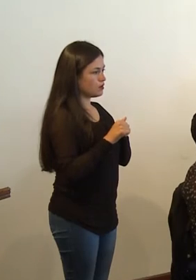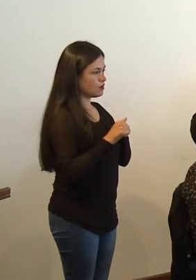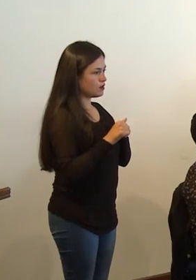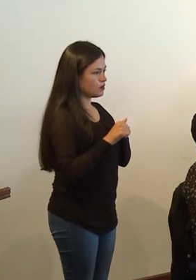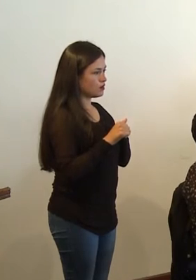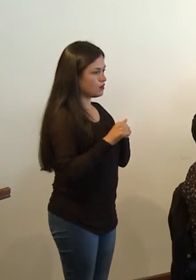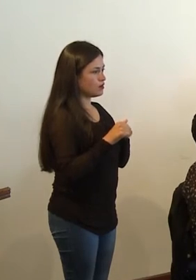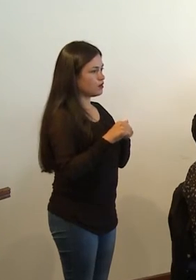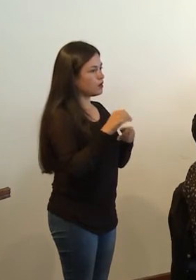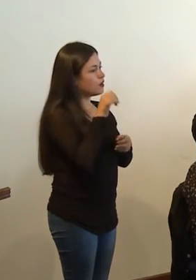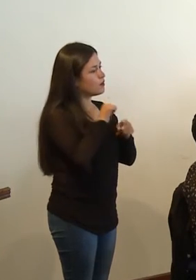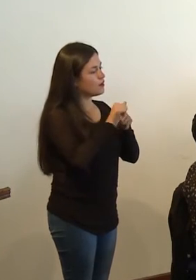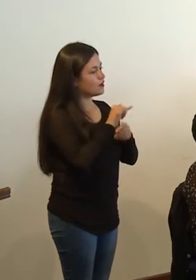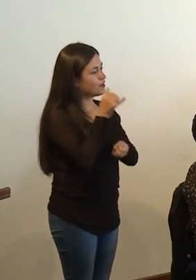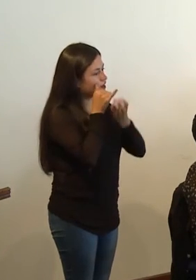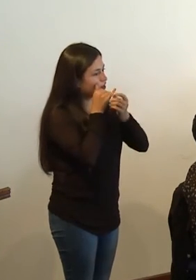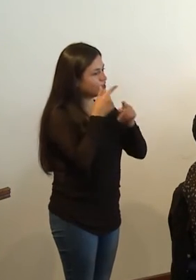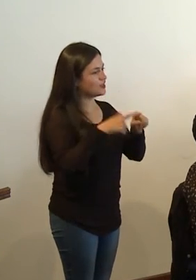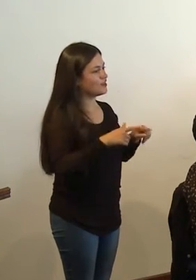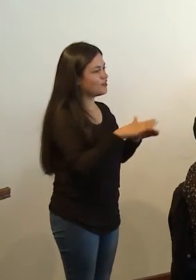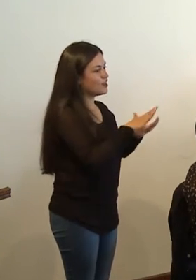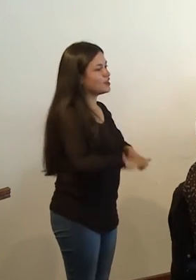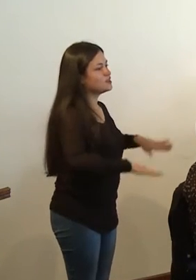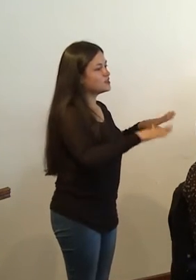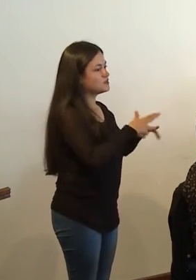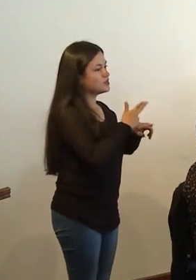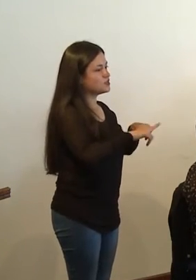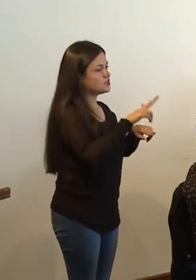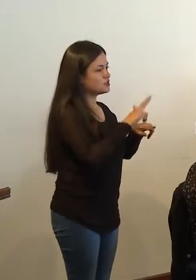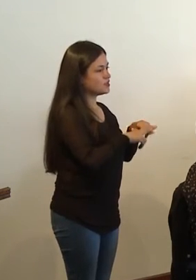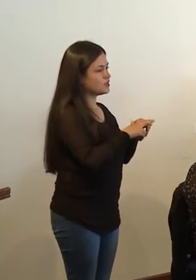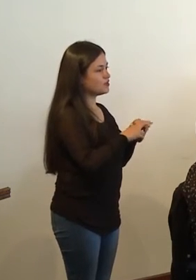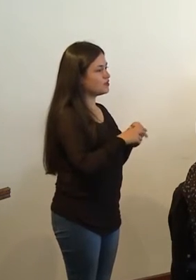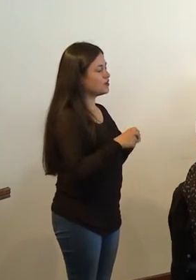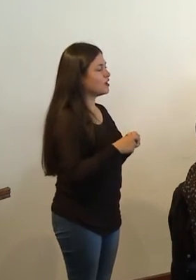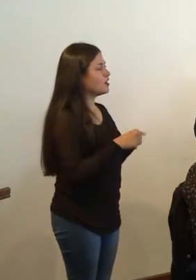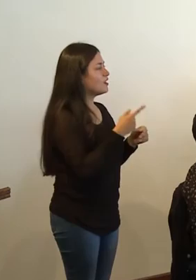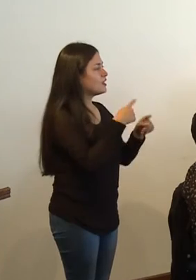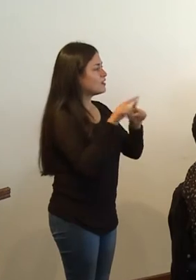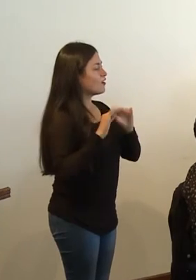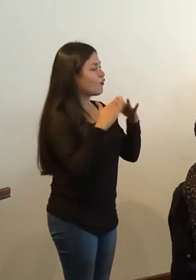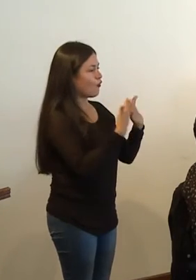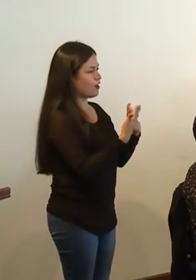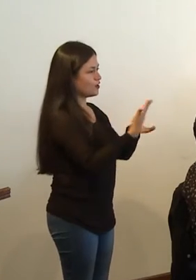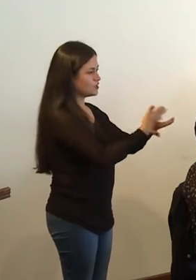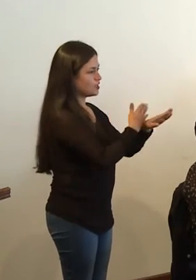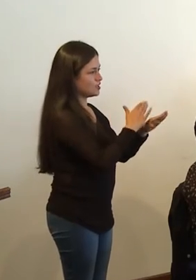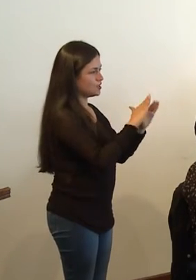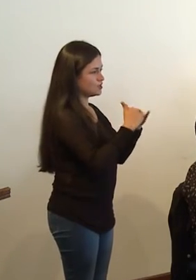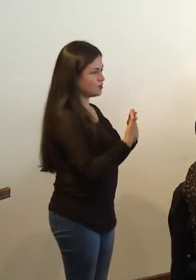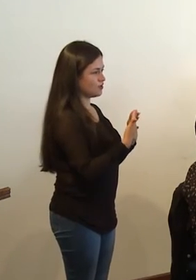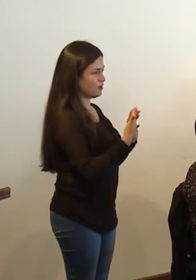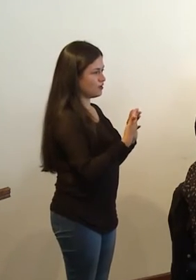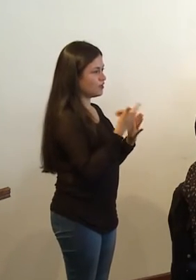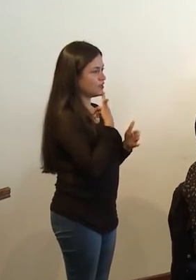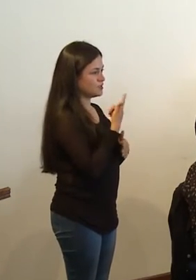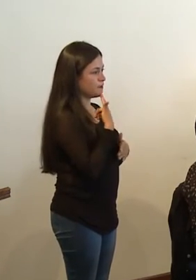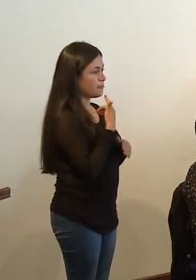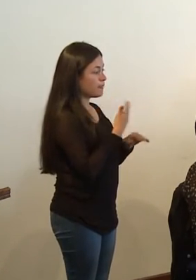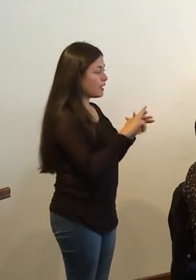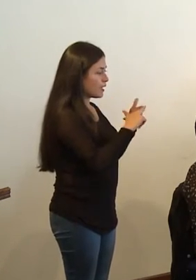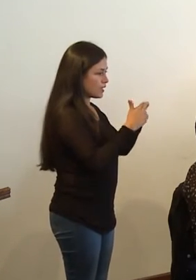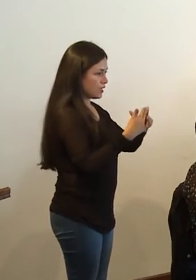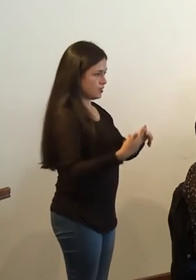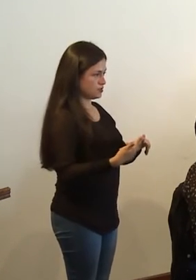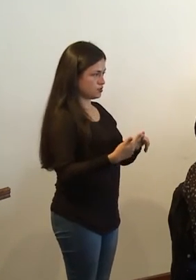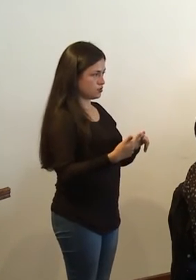los que aparecían como los normales y naturales de la práctica docente, que eran los colegios y las escuelas. Entonces precisamente en esa